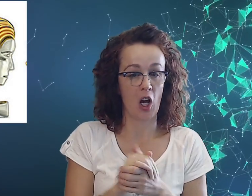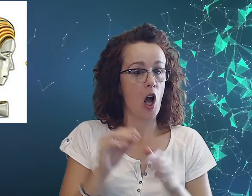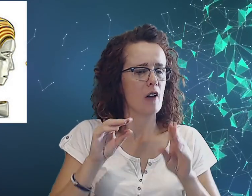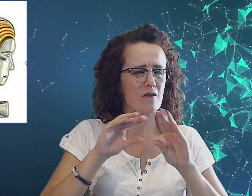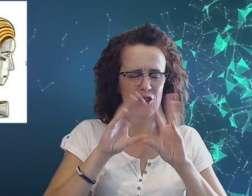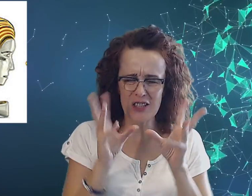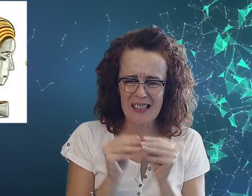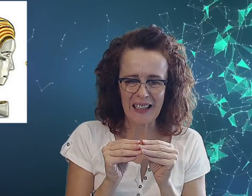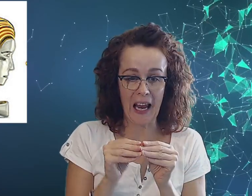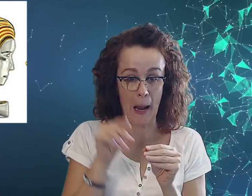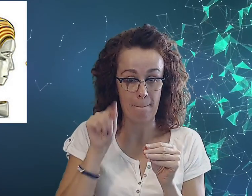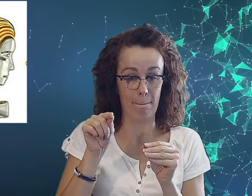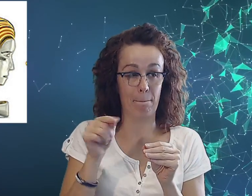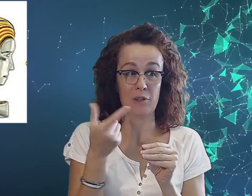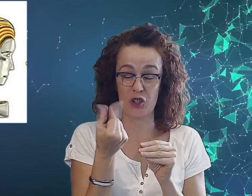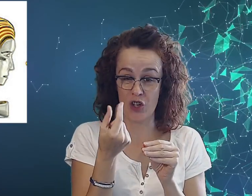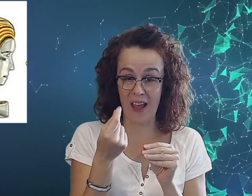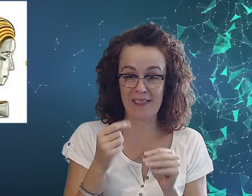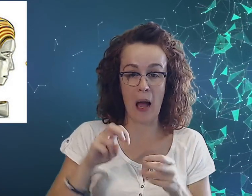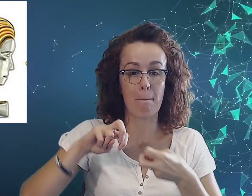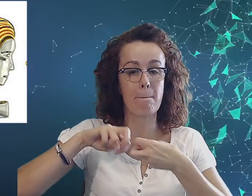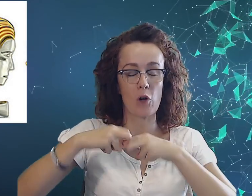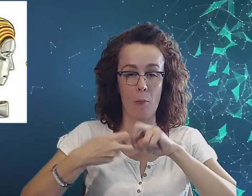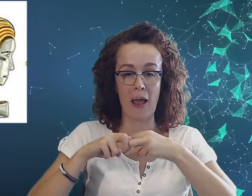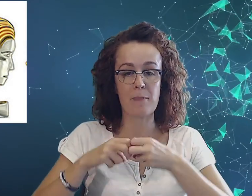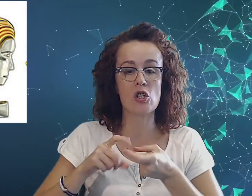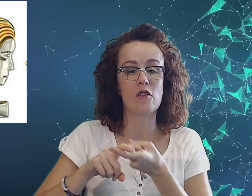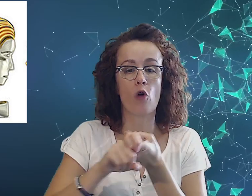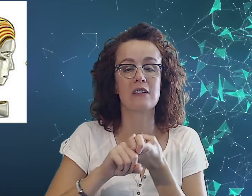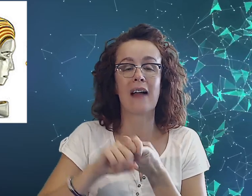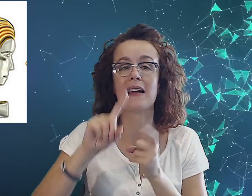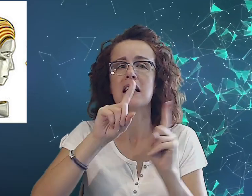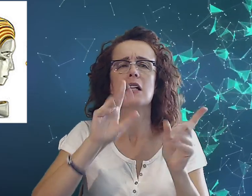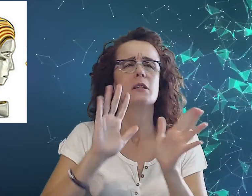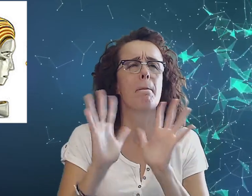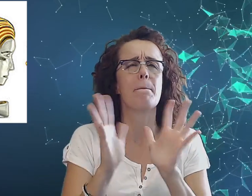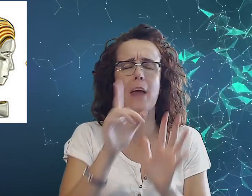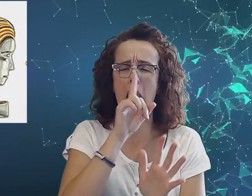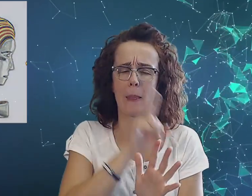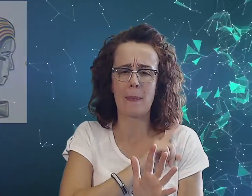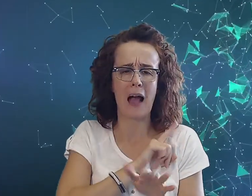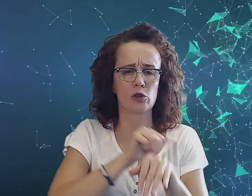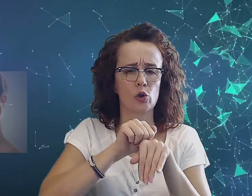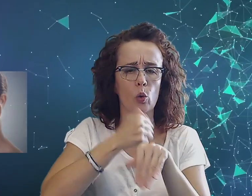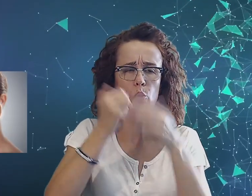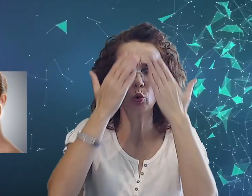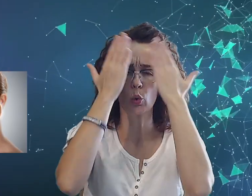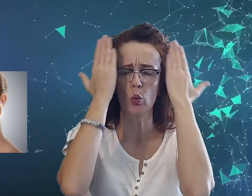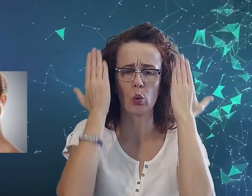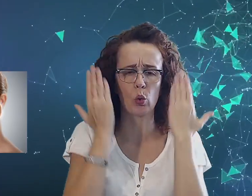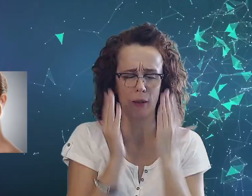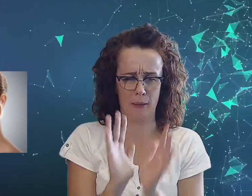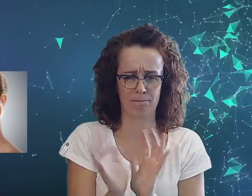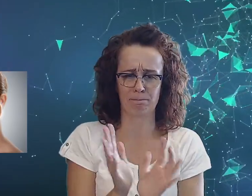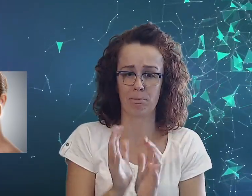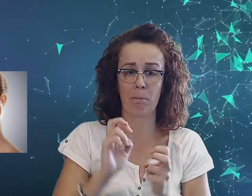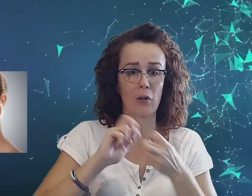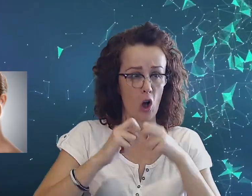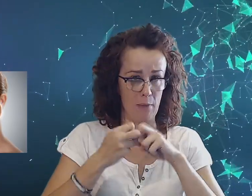Wszystkie bliźnięta, problemy związane z pielęgnawcą skóry. Problem